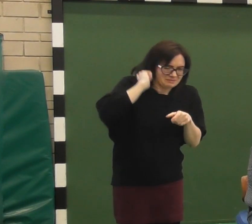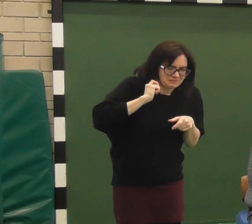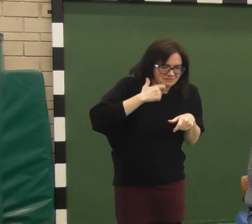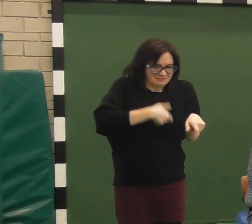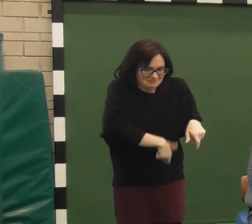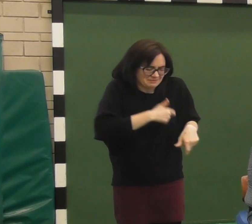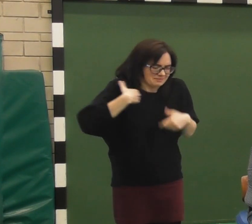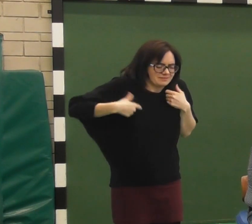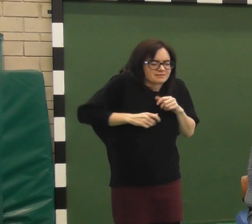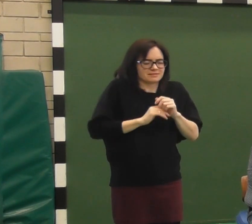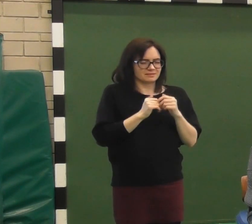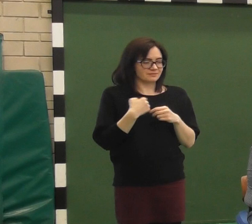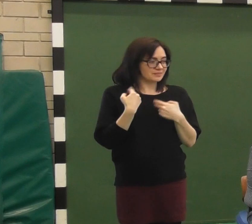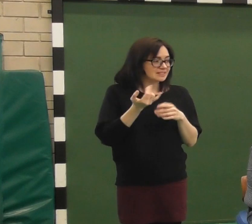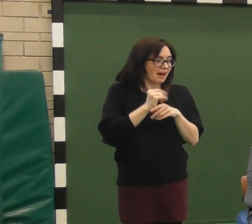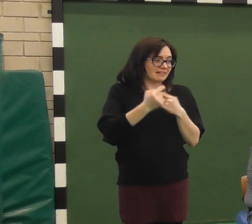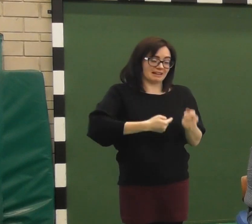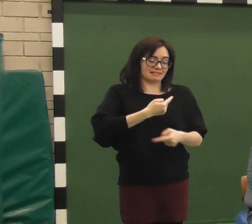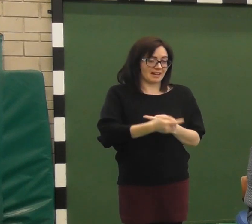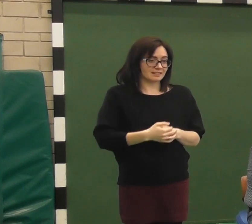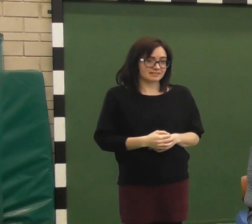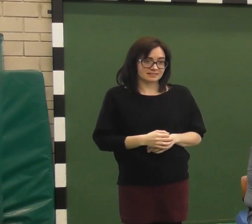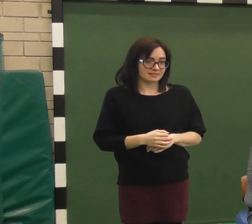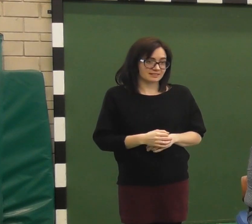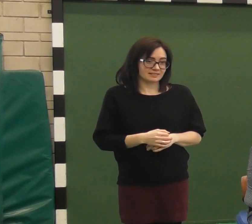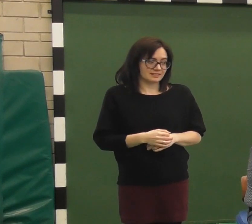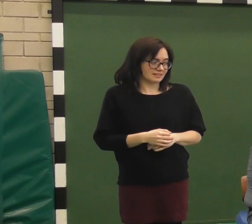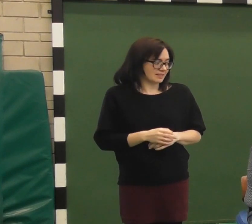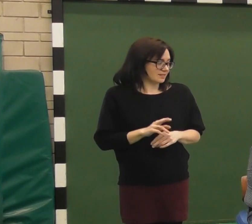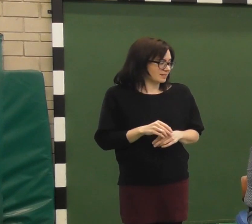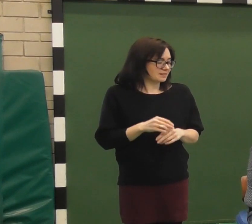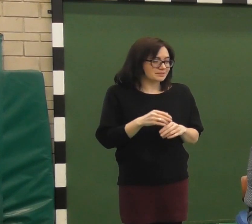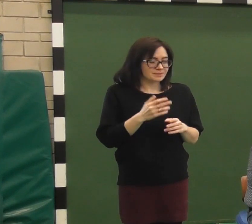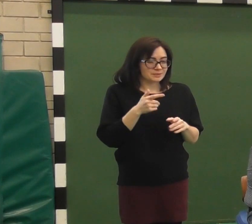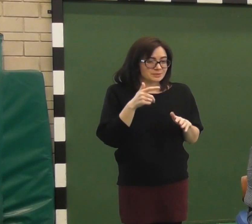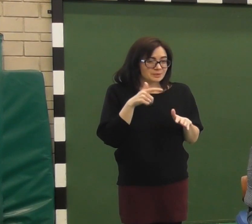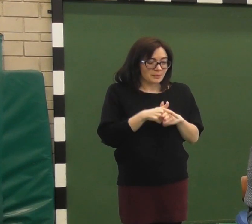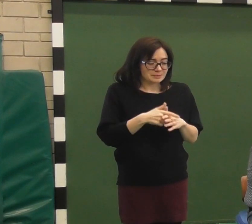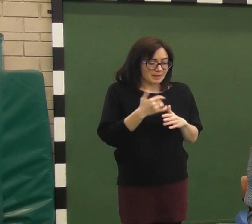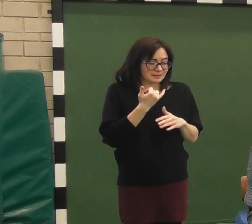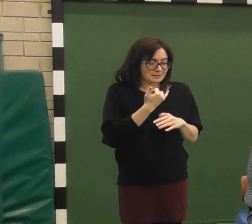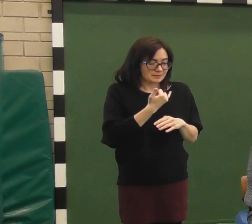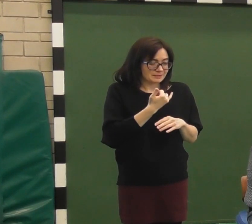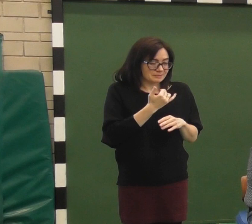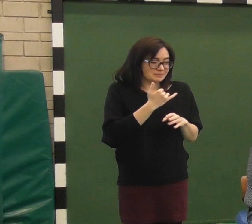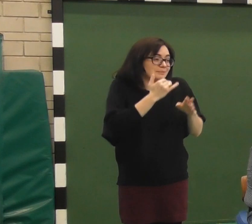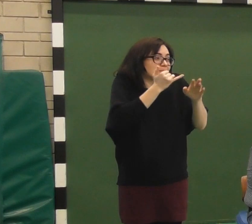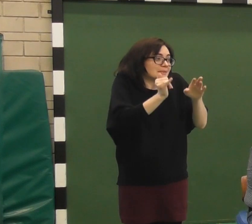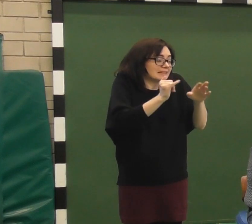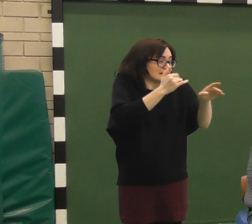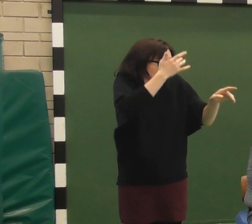szörtelenítettek. És hát mindenkinek a haja az teljesen kopaszra le